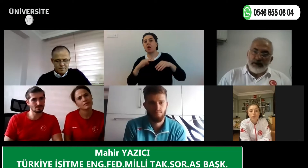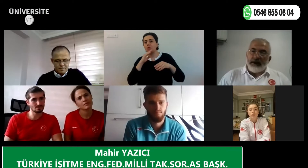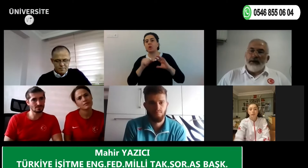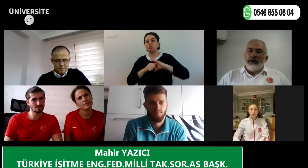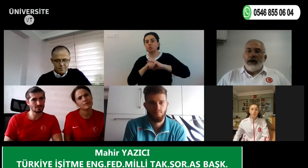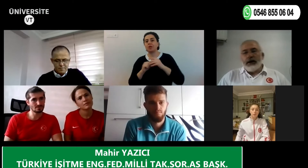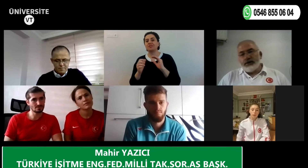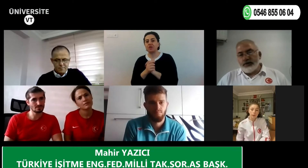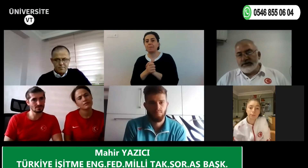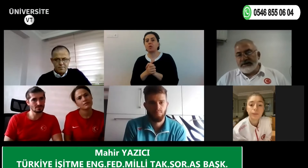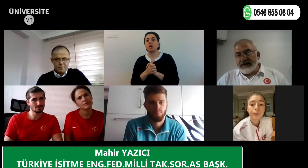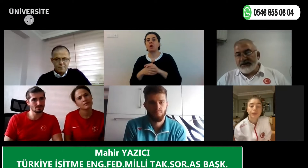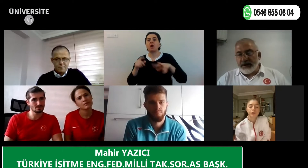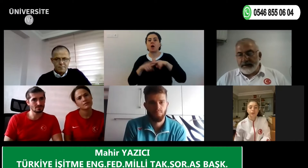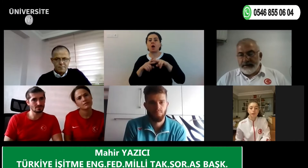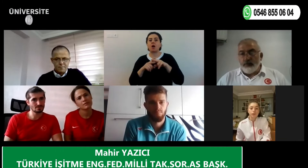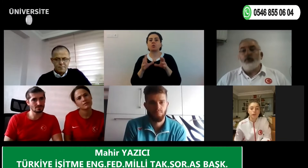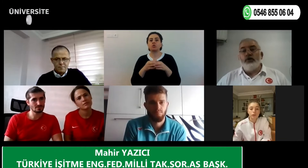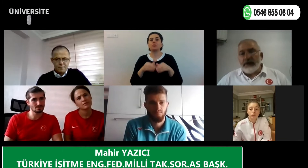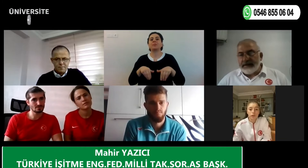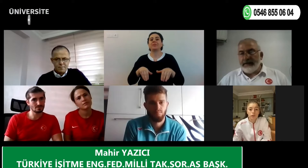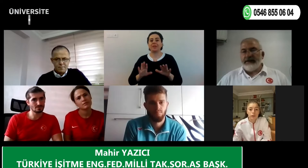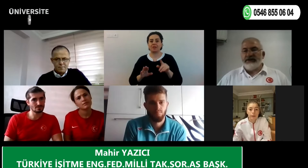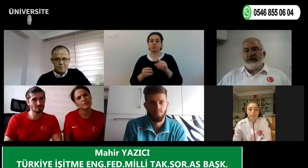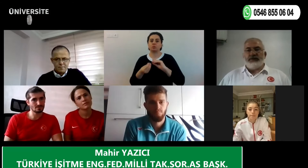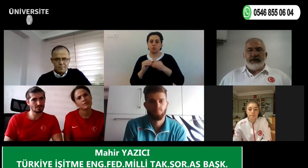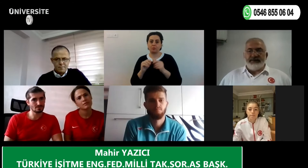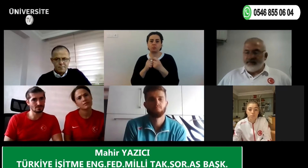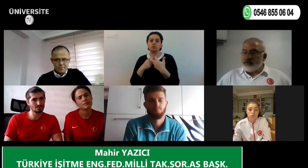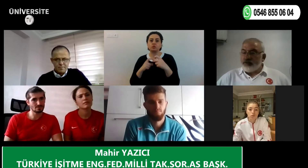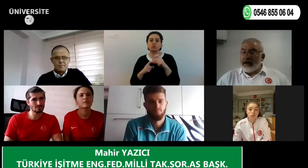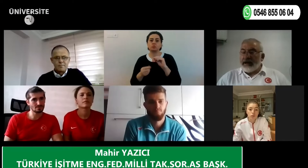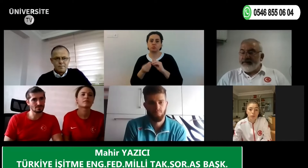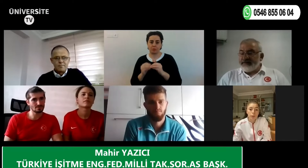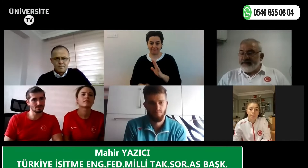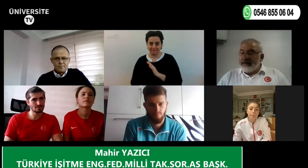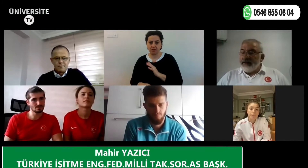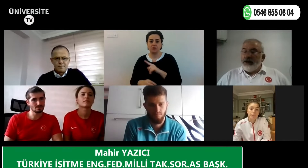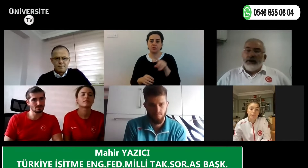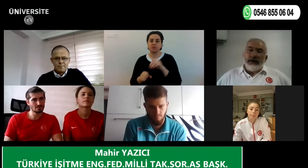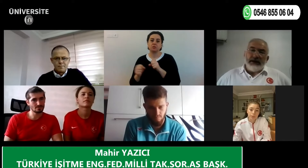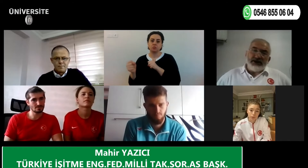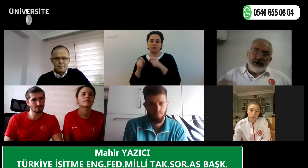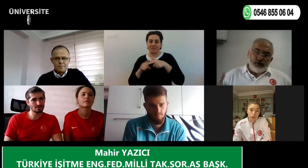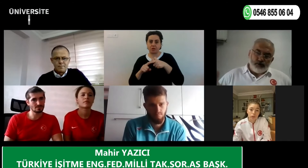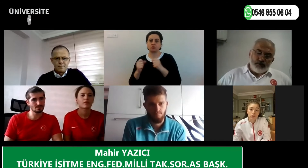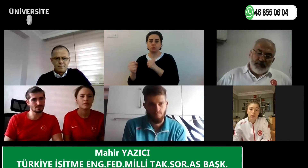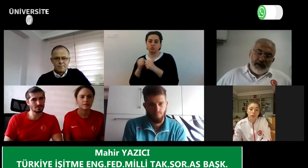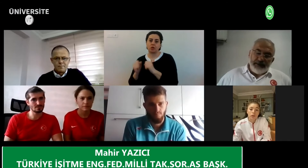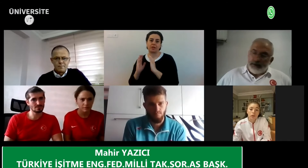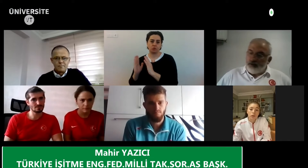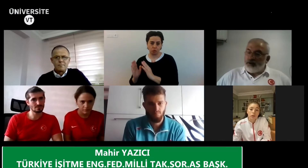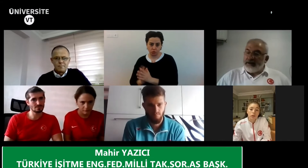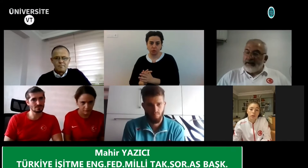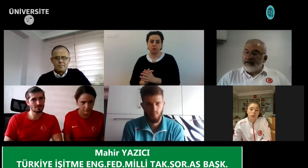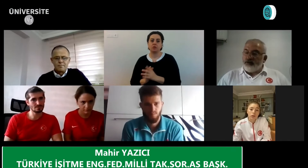ve Dünya A kategorisinden çıkarıldı. Bu konuyla da ilgili çalışmalarımız var. Sürekli hepsini şey diyoruz,